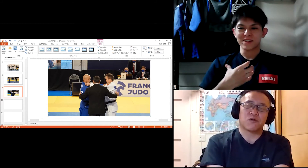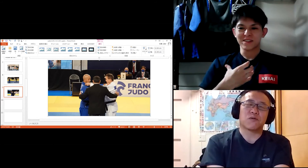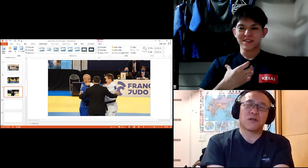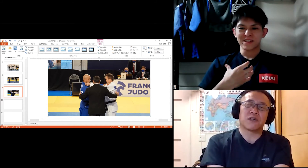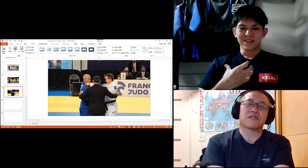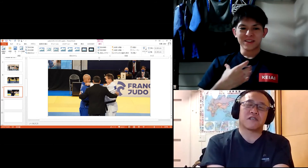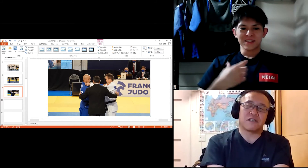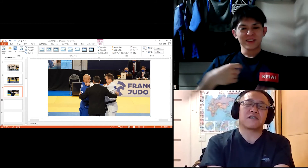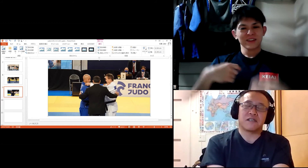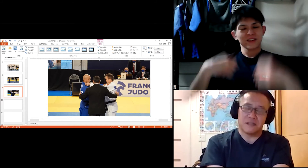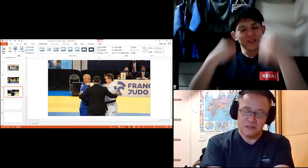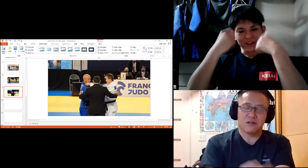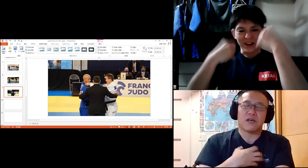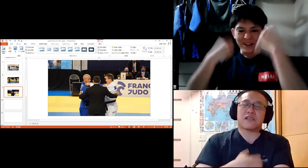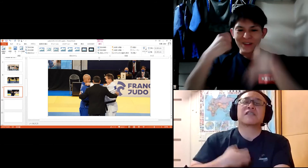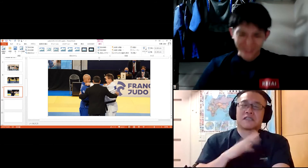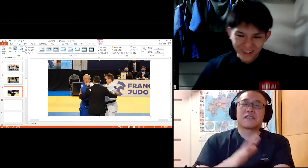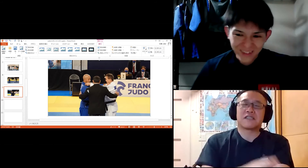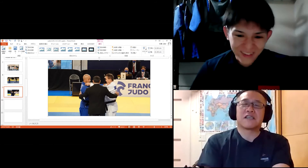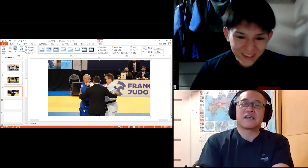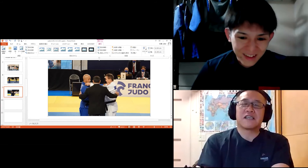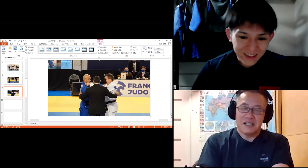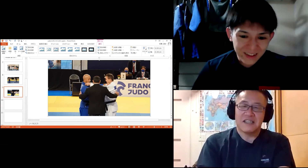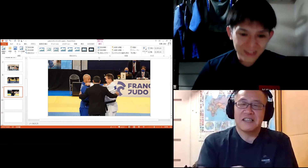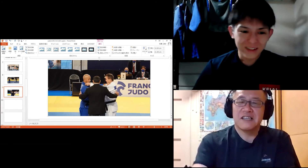これがとても悔しいです。